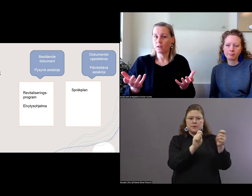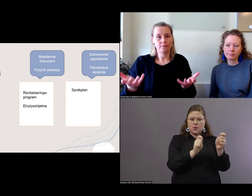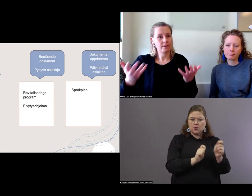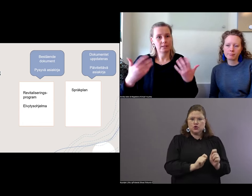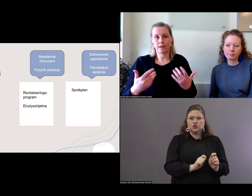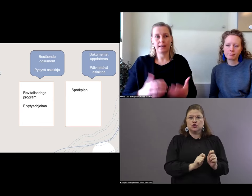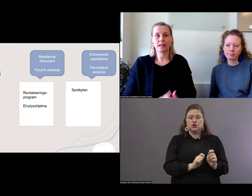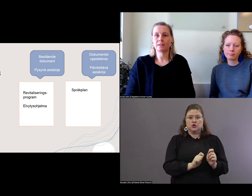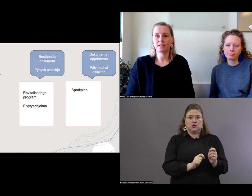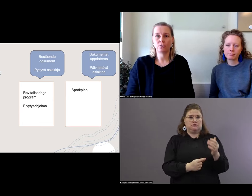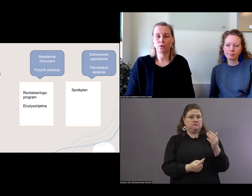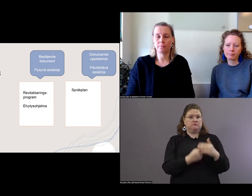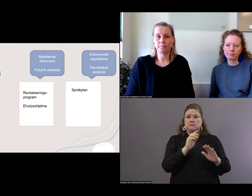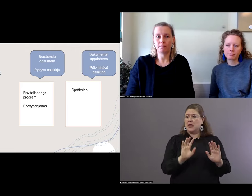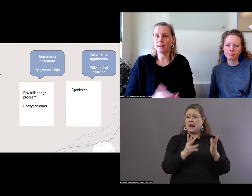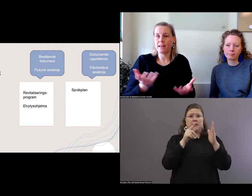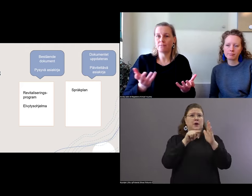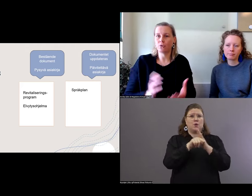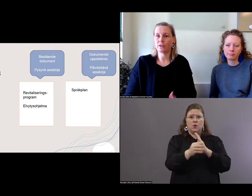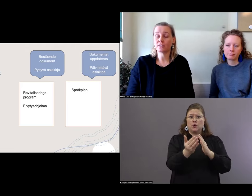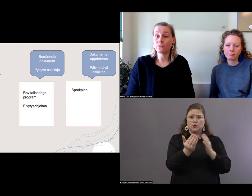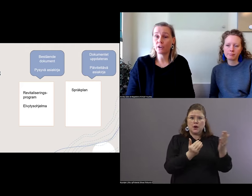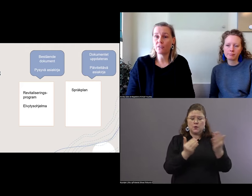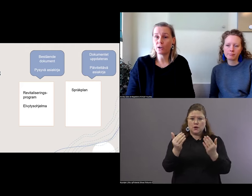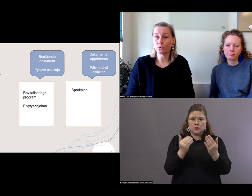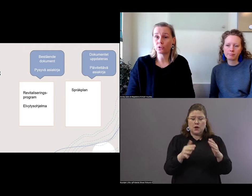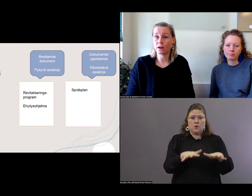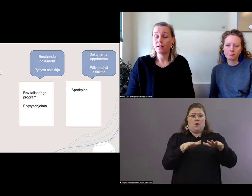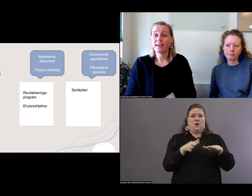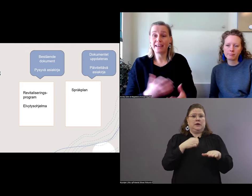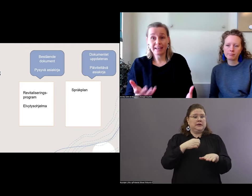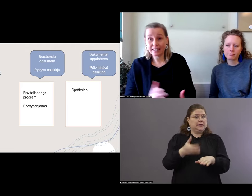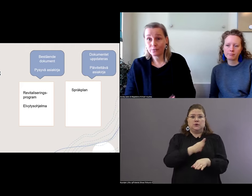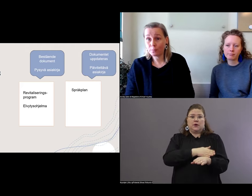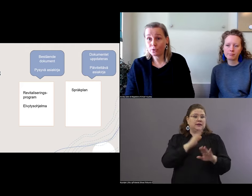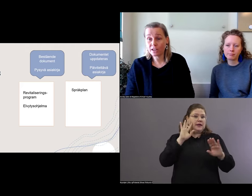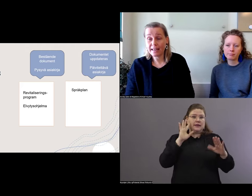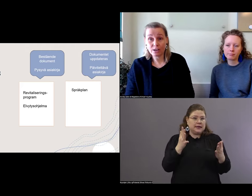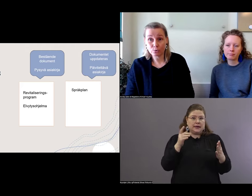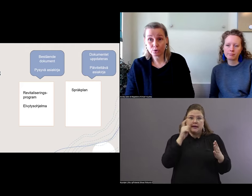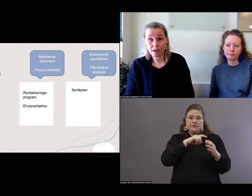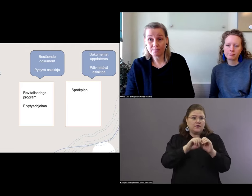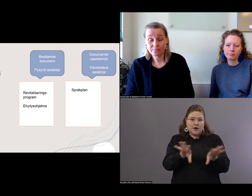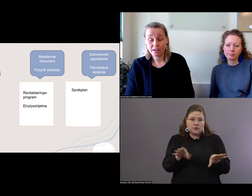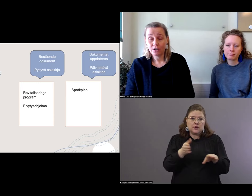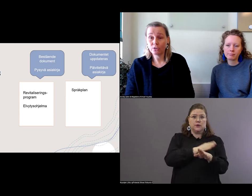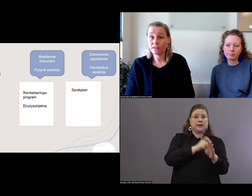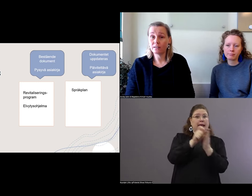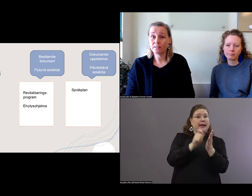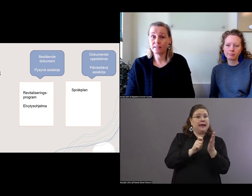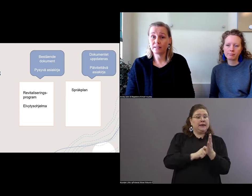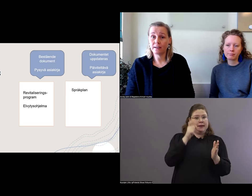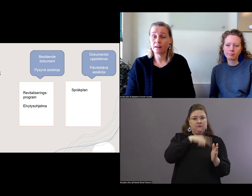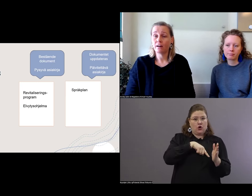tulla vastaan elämässä, johon me ei oikeastaan voida vaikuttaa, eikä niitä voida myöskään ennustaa.